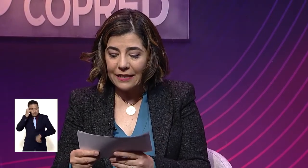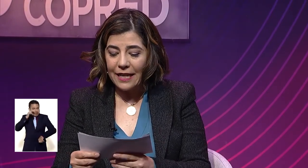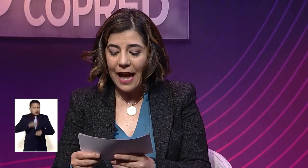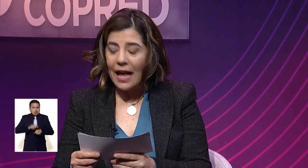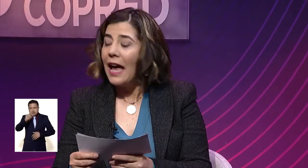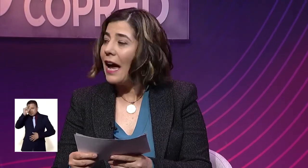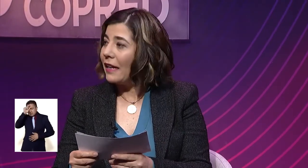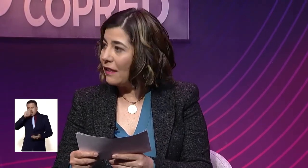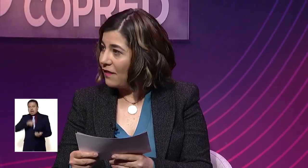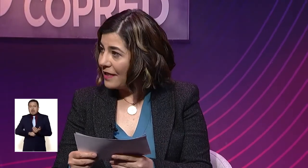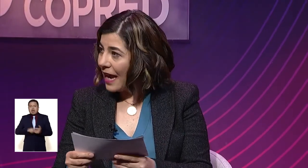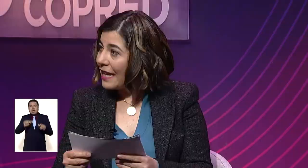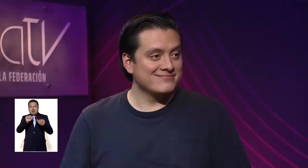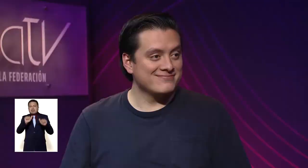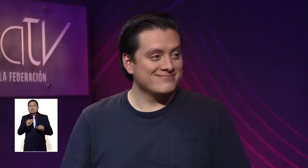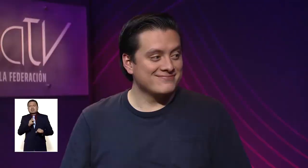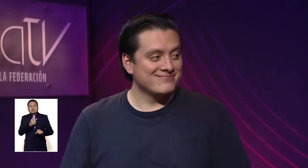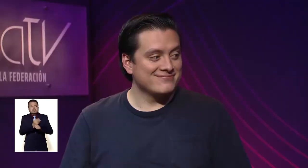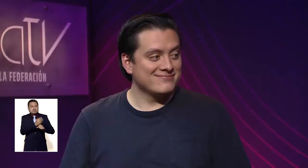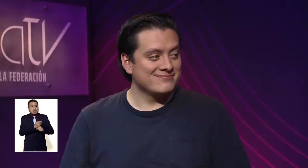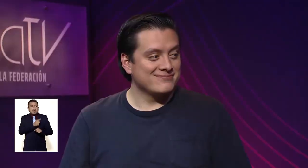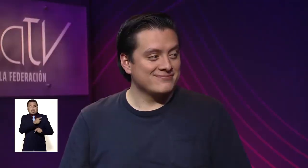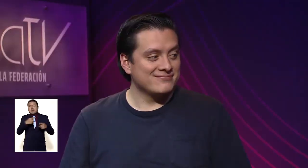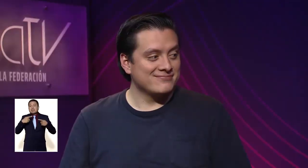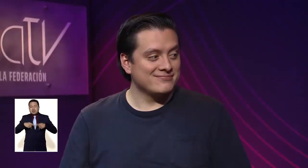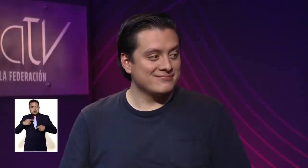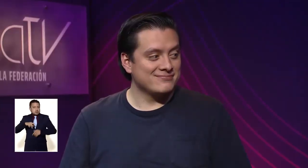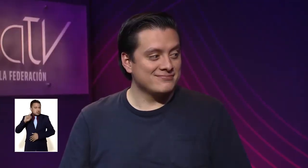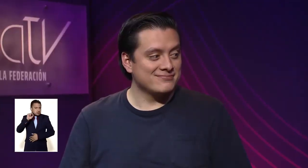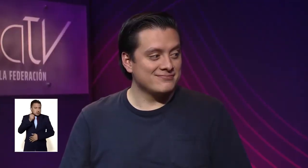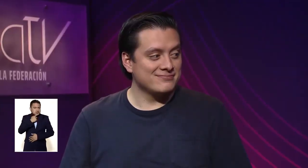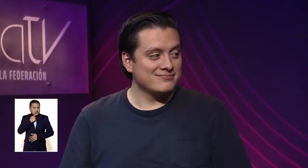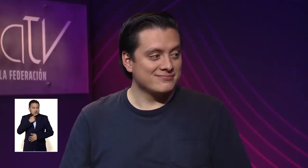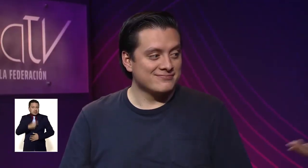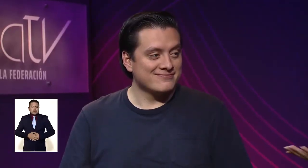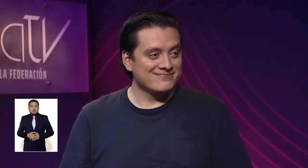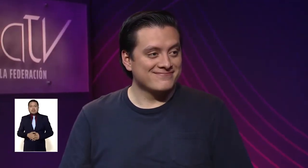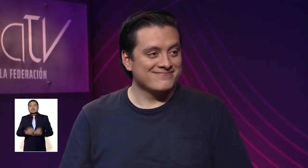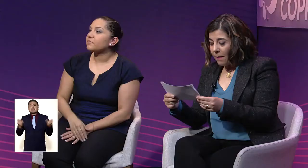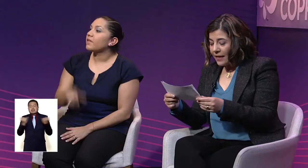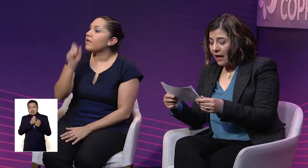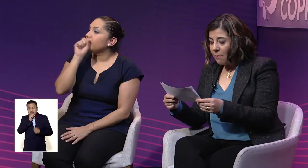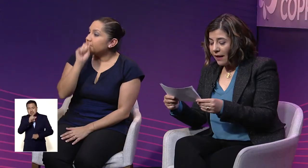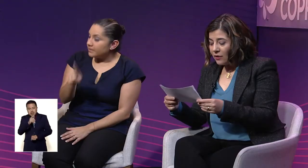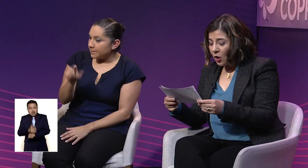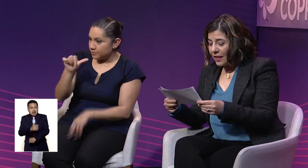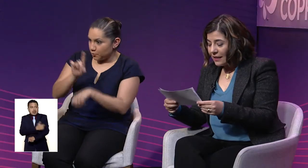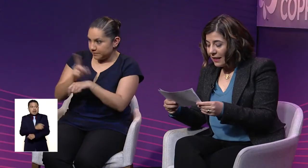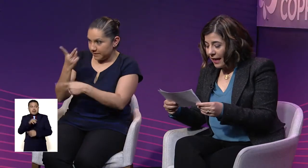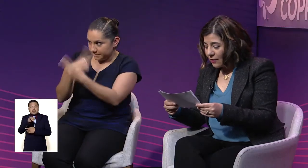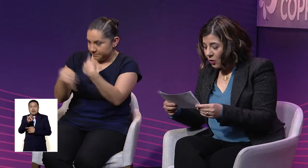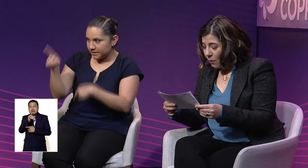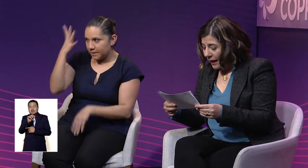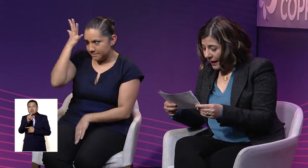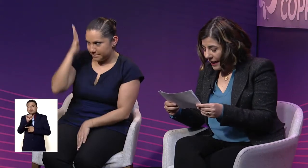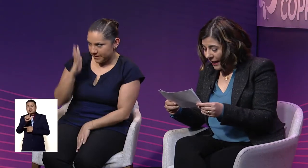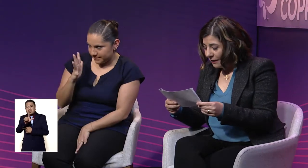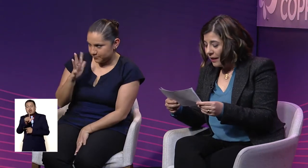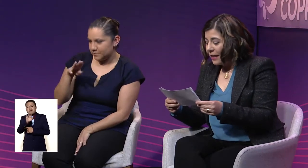inteligencia artificial y él es una persona sorda. También nos acompaña Marisol Castelazo Barriga, que